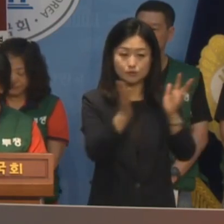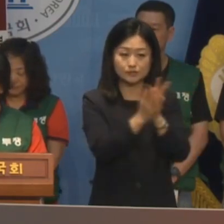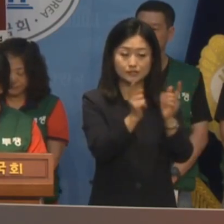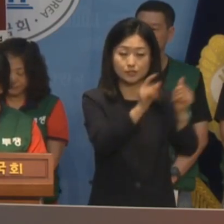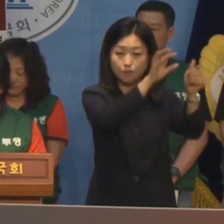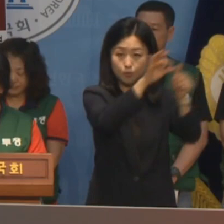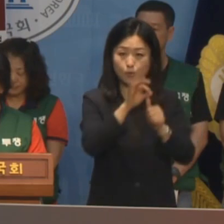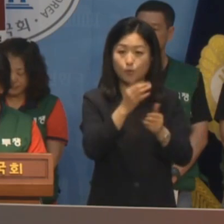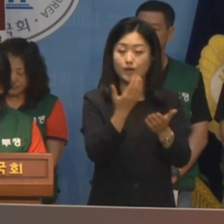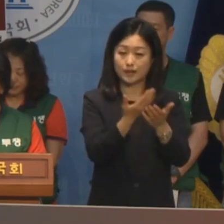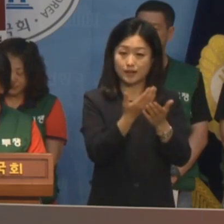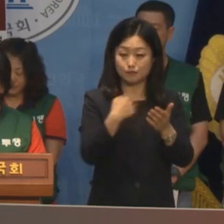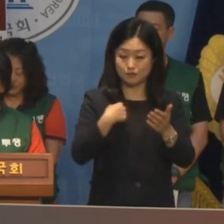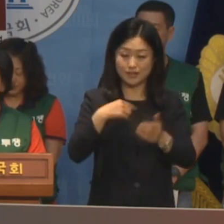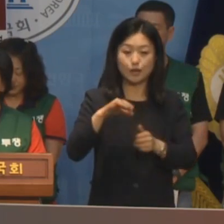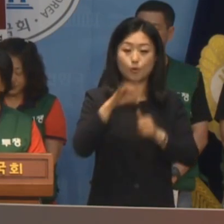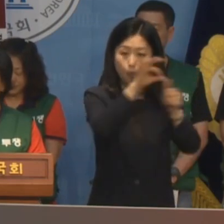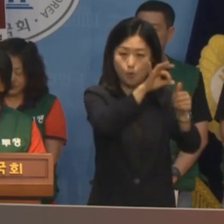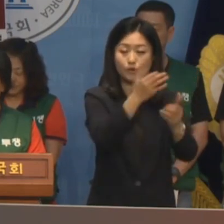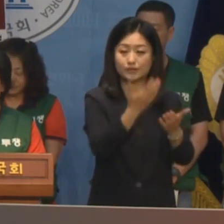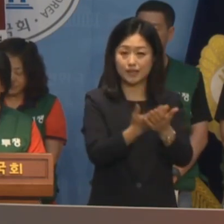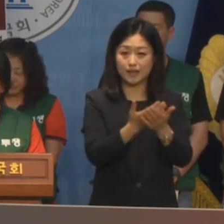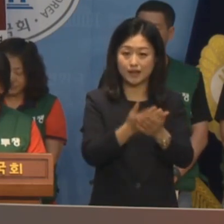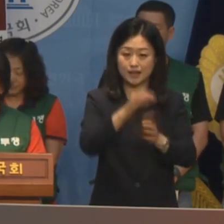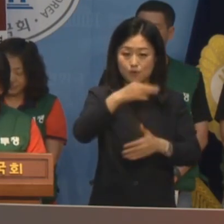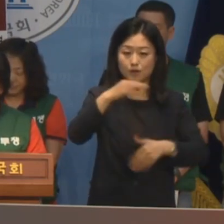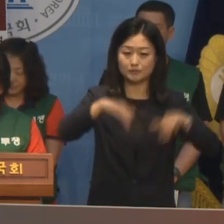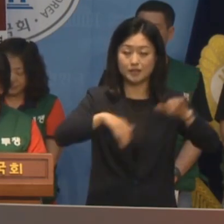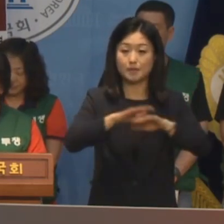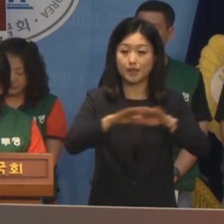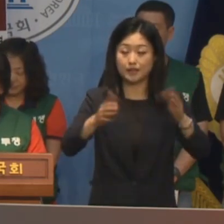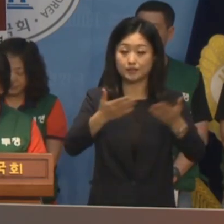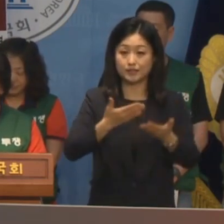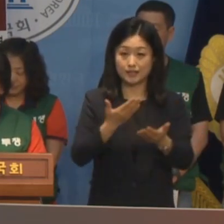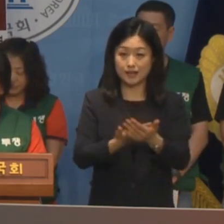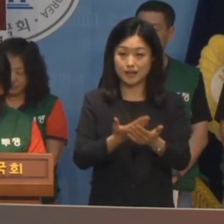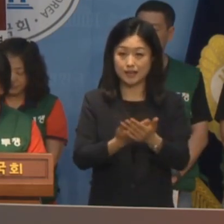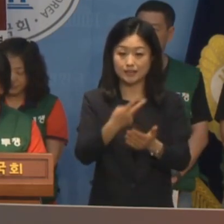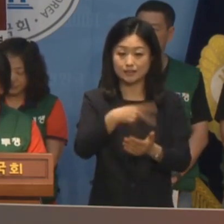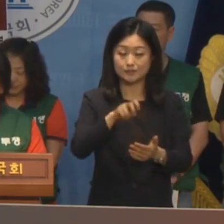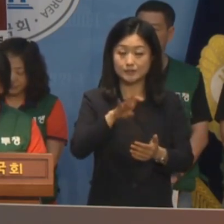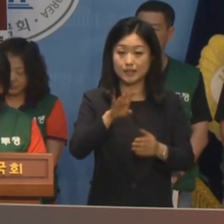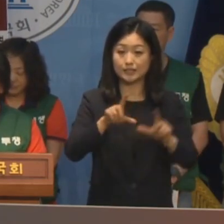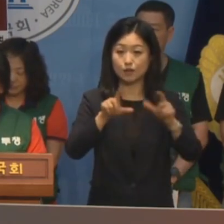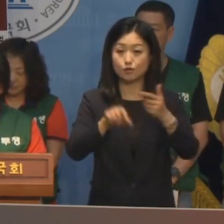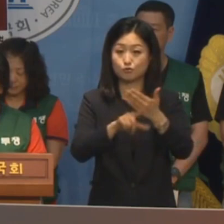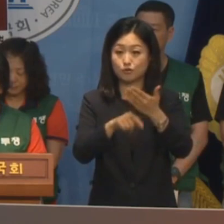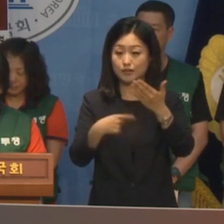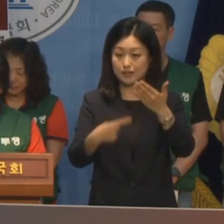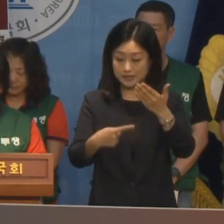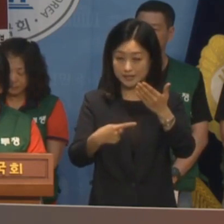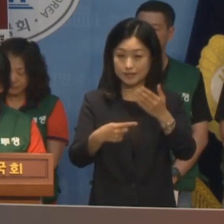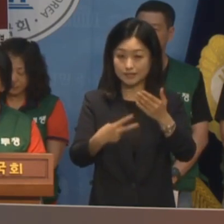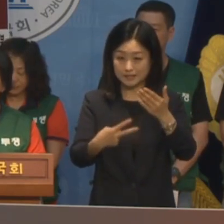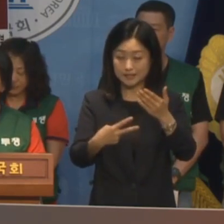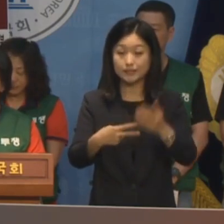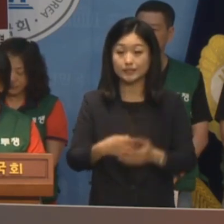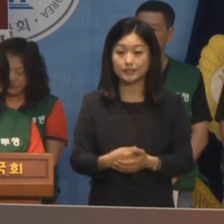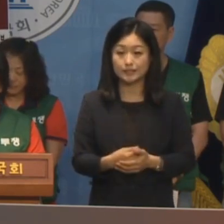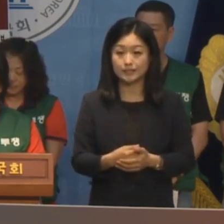통해 심각한 임금 차별을 해결하라. 2024년 9월 2일 인간다운 삶을 살고자